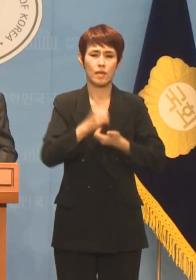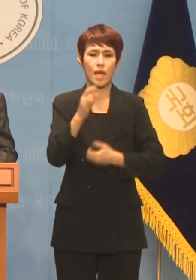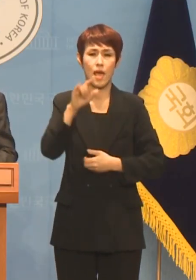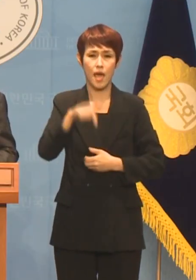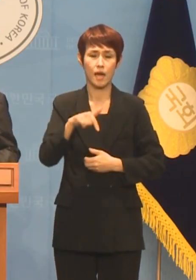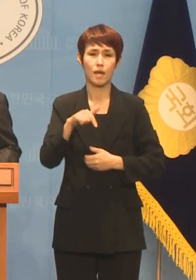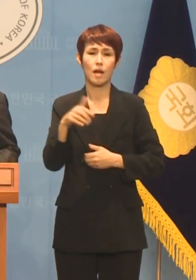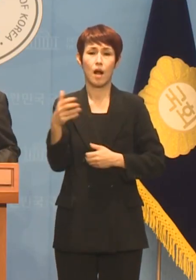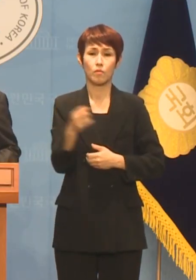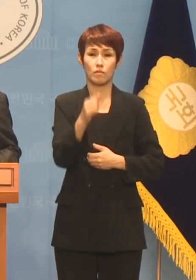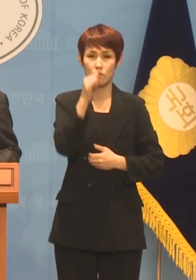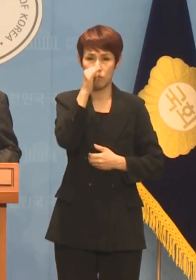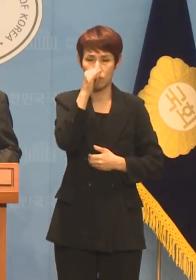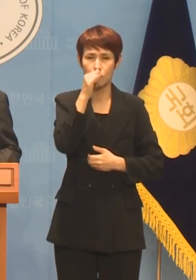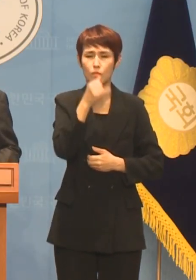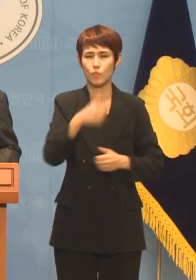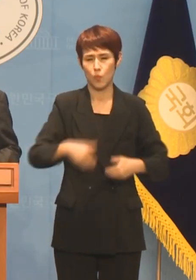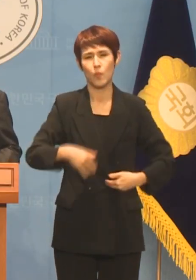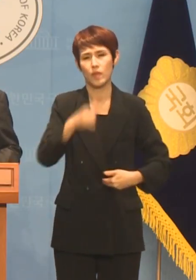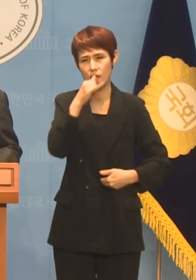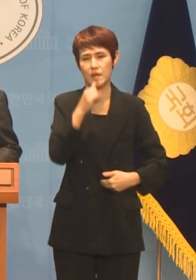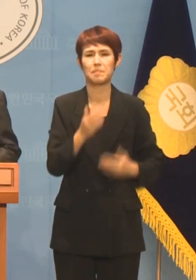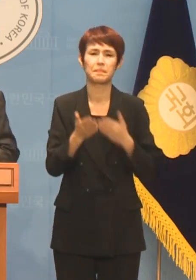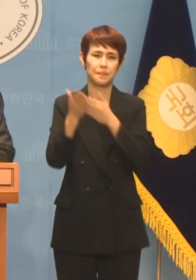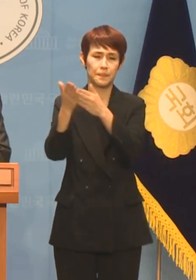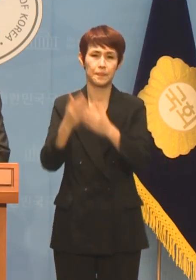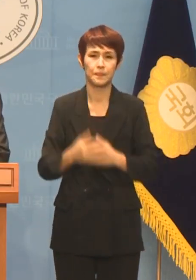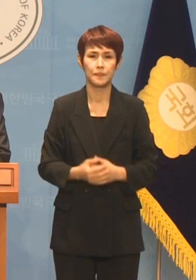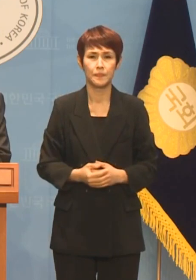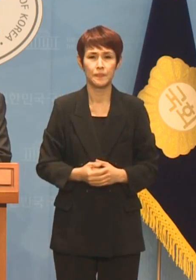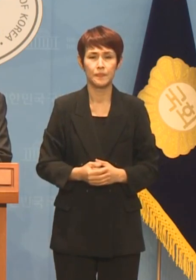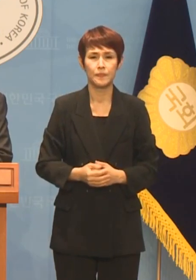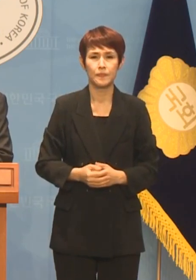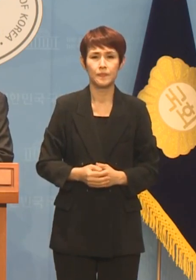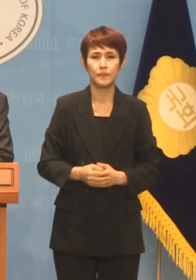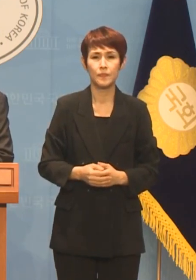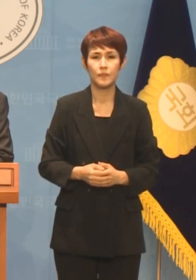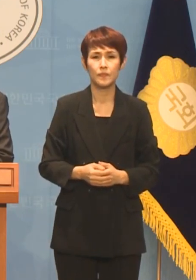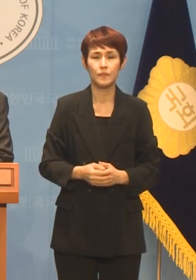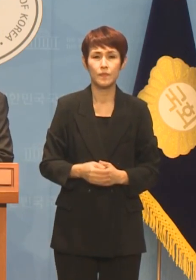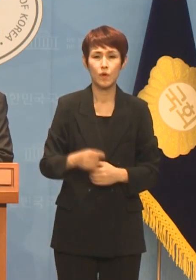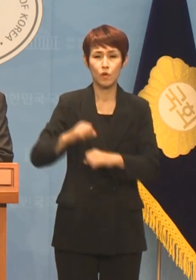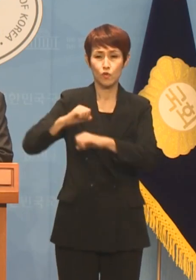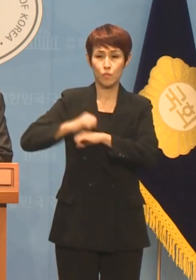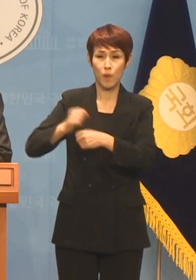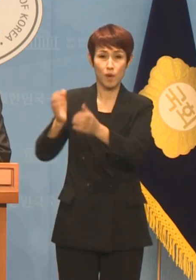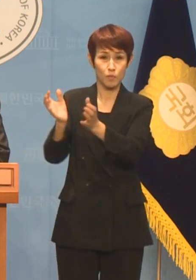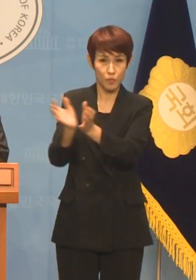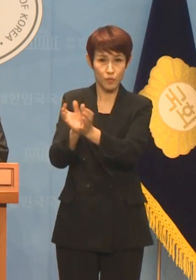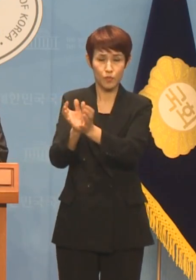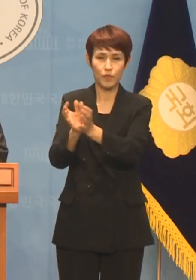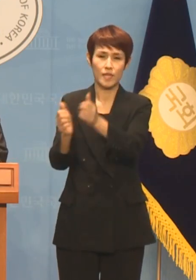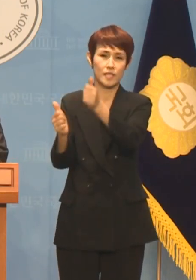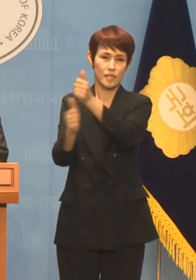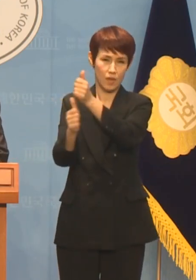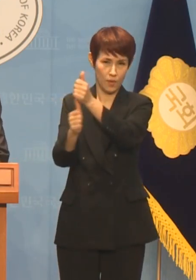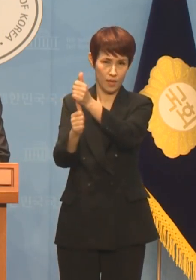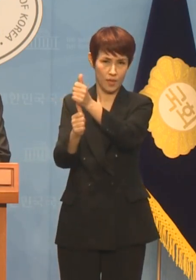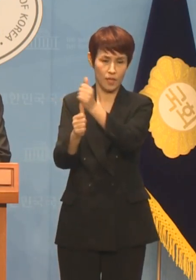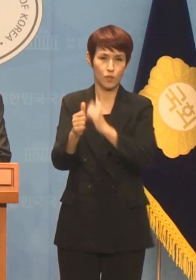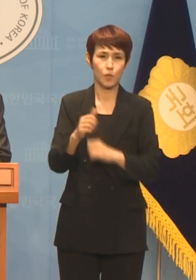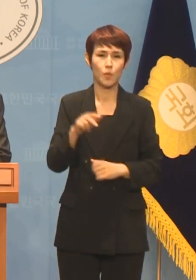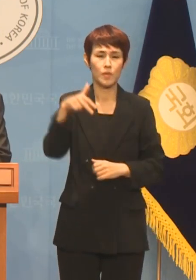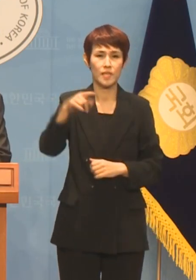필요성을 누누이 강조했습니다. 그동안 엘브리지 콜비 국방부의 정책 차관, 그리고